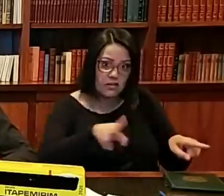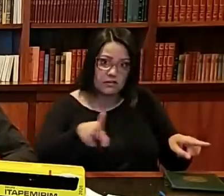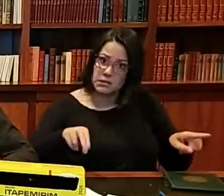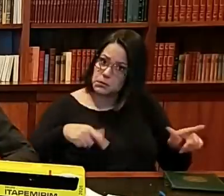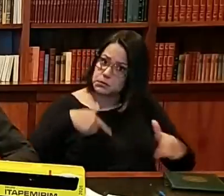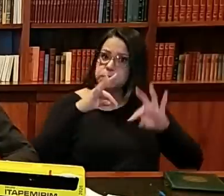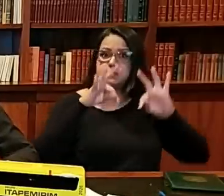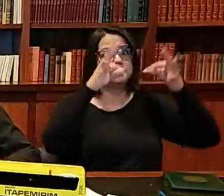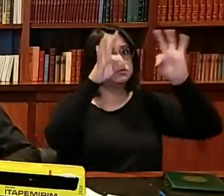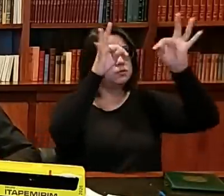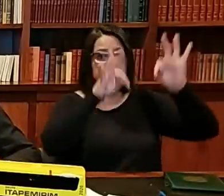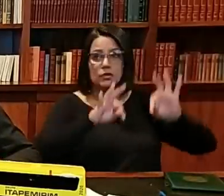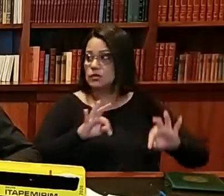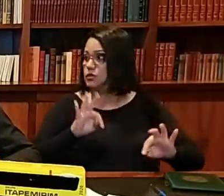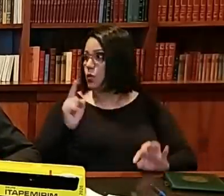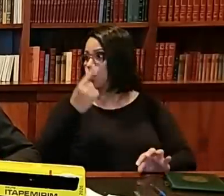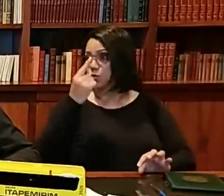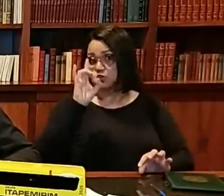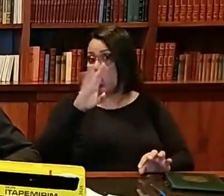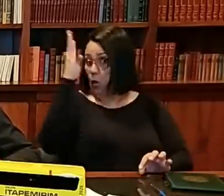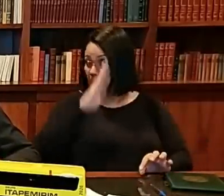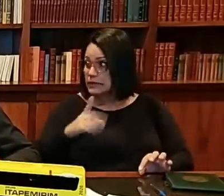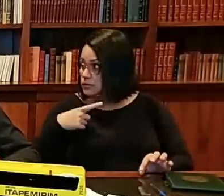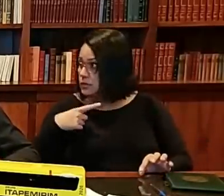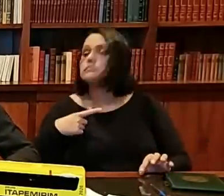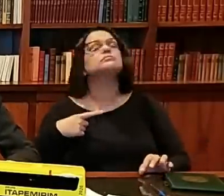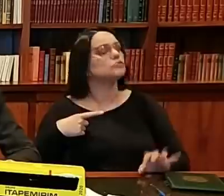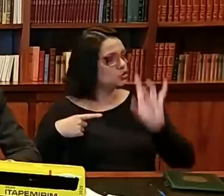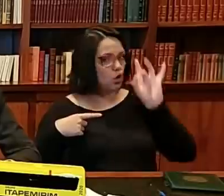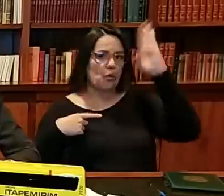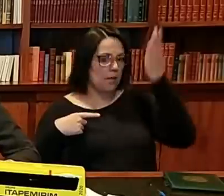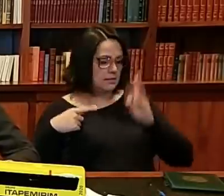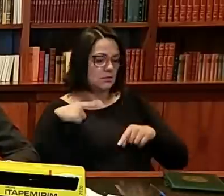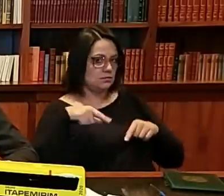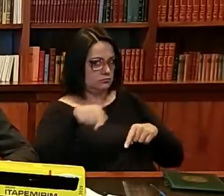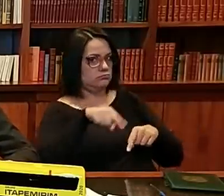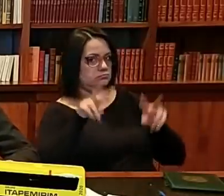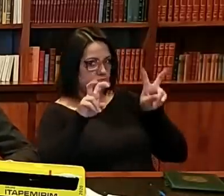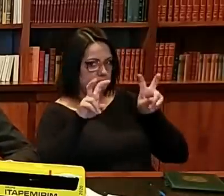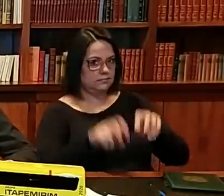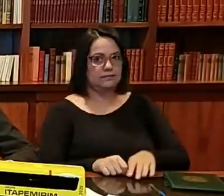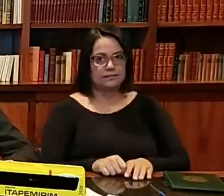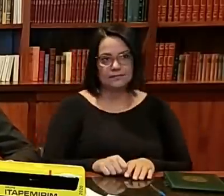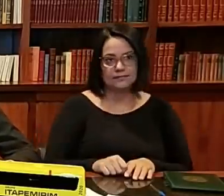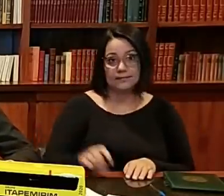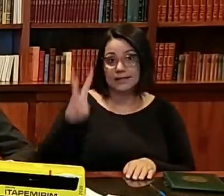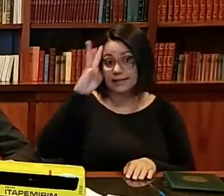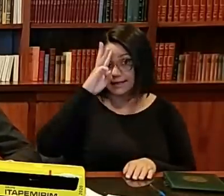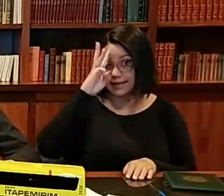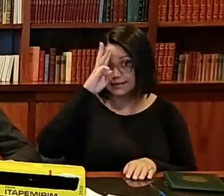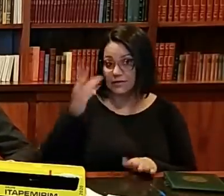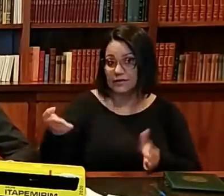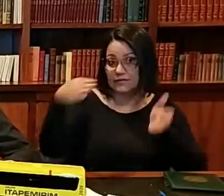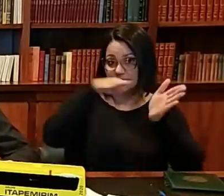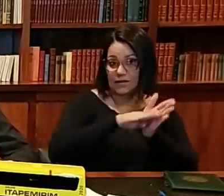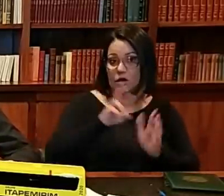É uma tecnologia que só o Brasil tem. É. Desenvolvida pela só o Brasil. Só o Brasil tem. Recebemos na terça-feira o Conselheiro de Segurança dos Estados